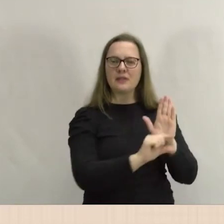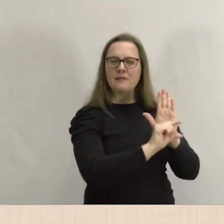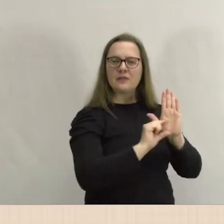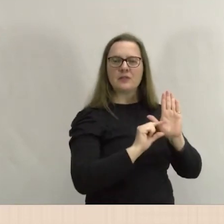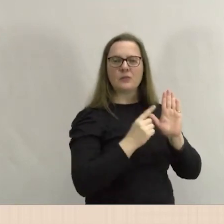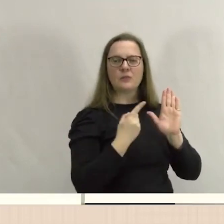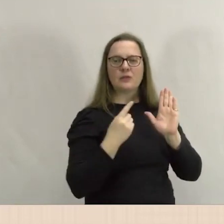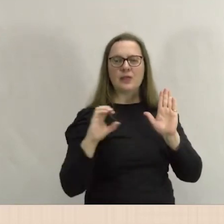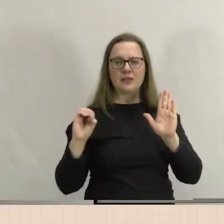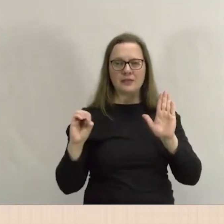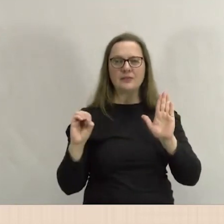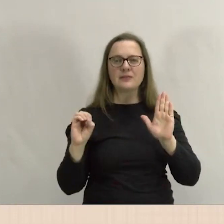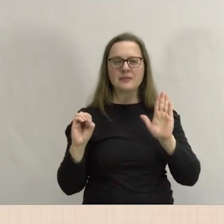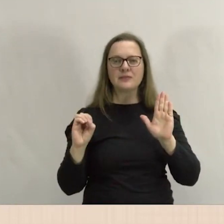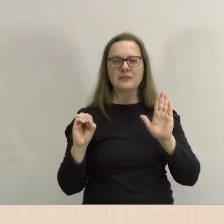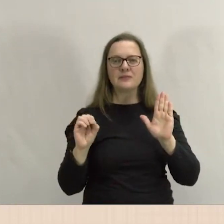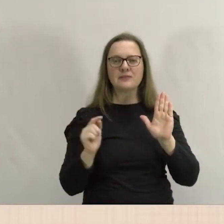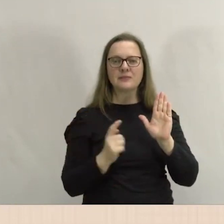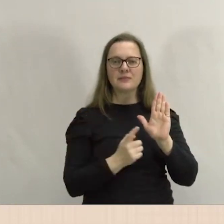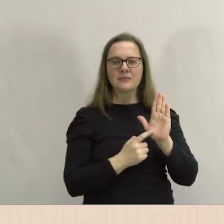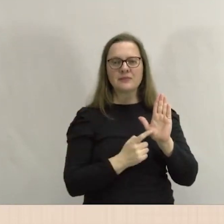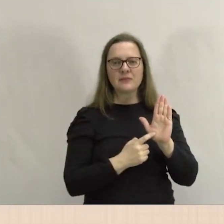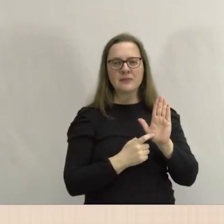Versículo 10.